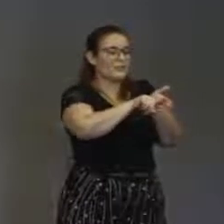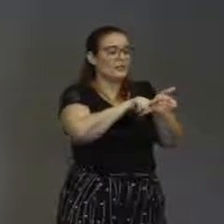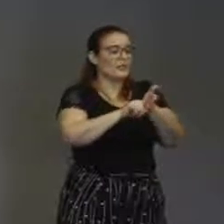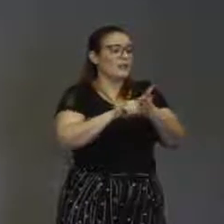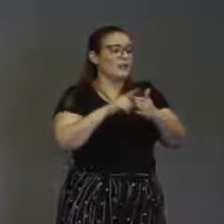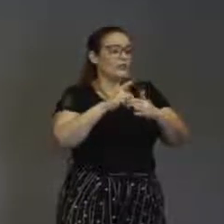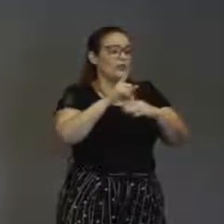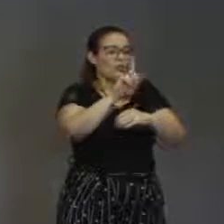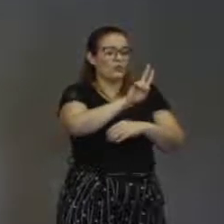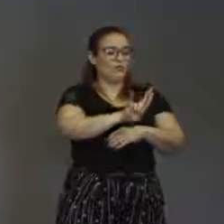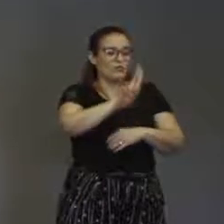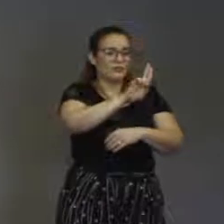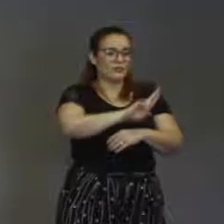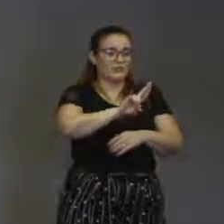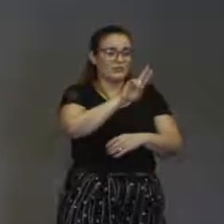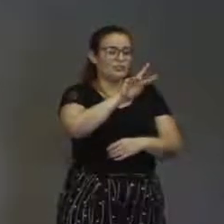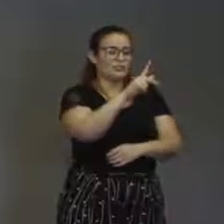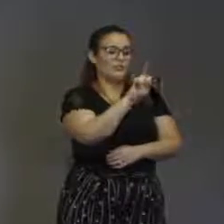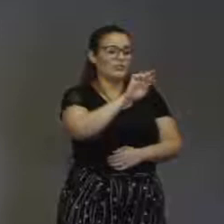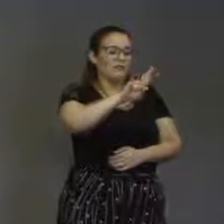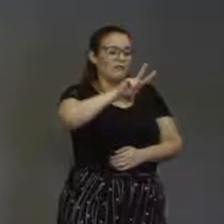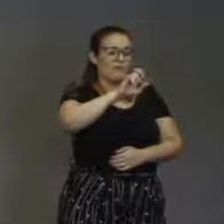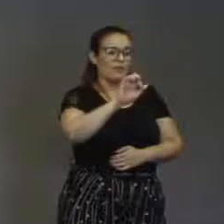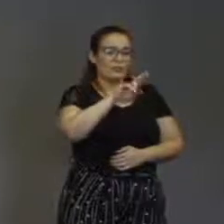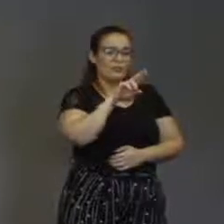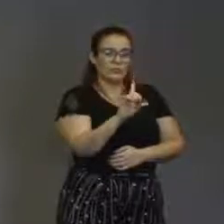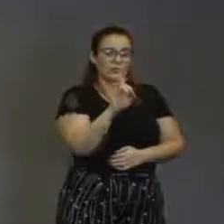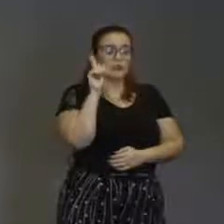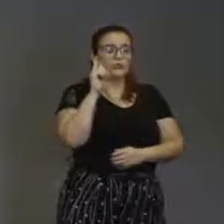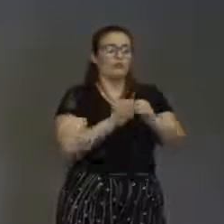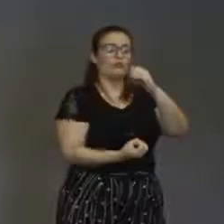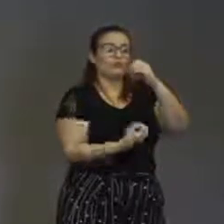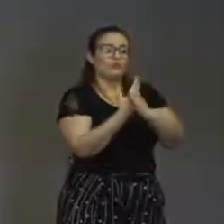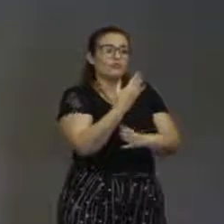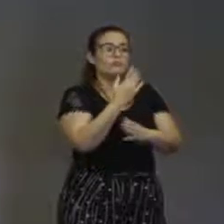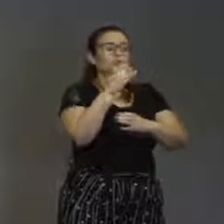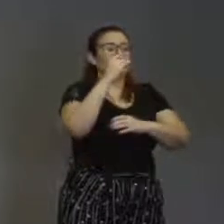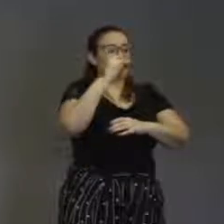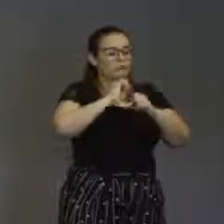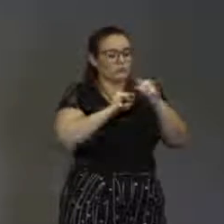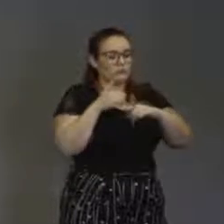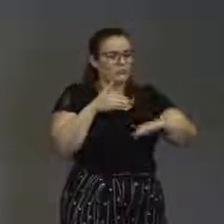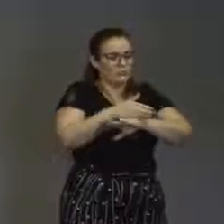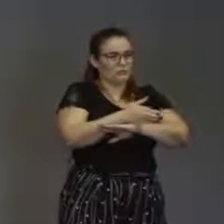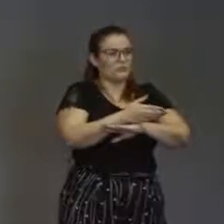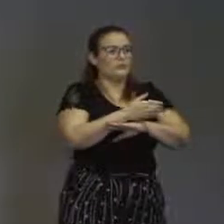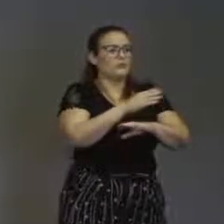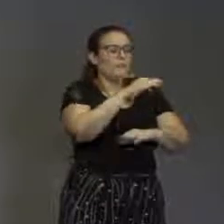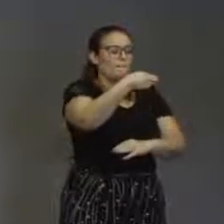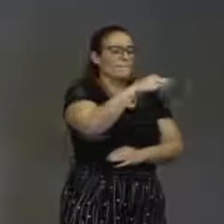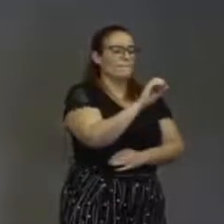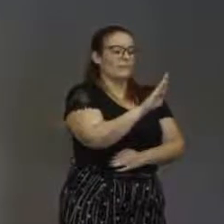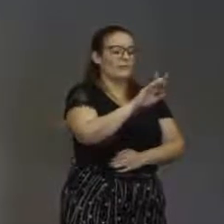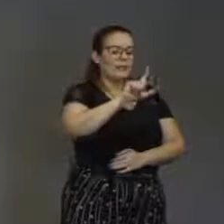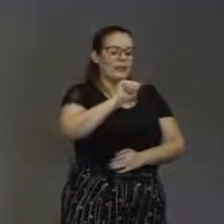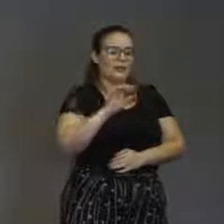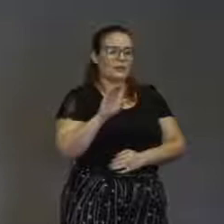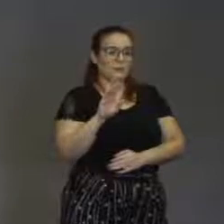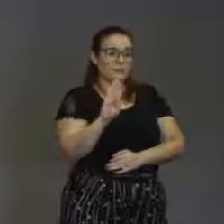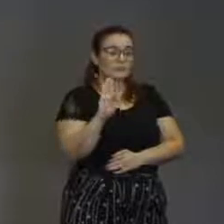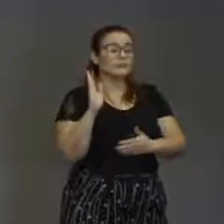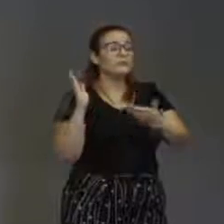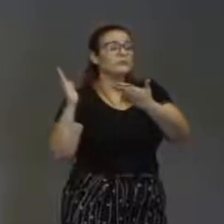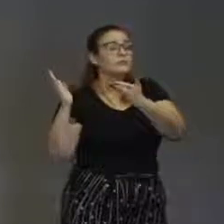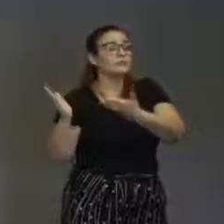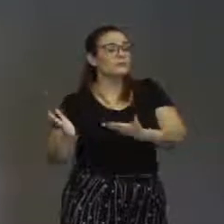Harvard, cofundadora e coordenadora executiva do Laboratório de Inovação, MobLab, e ela